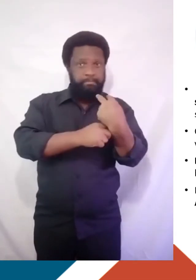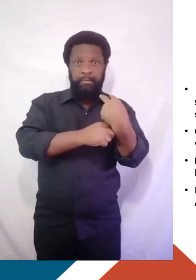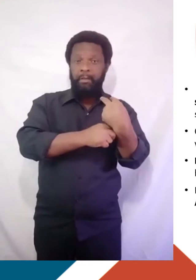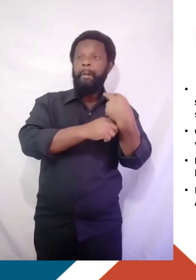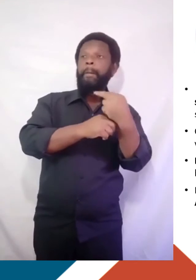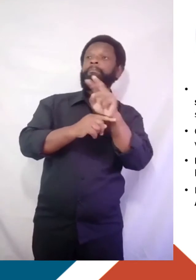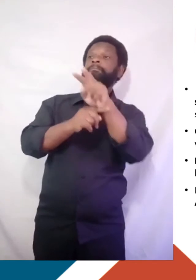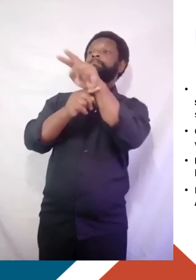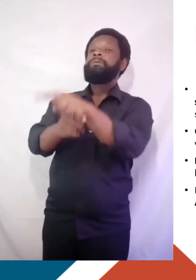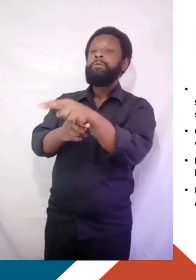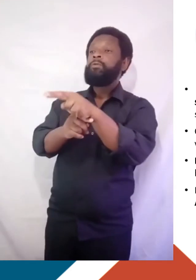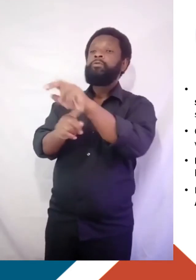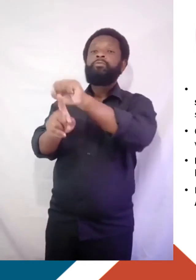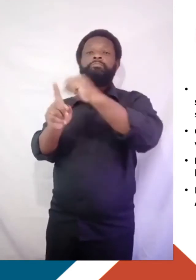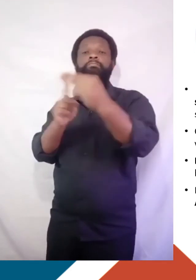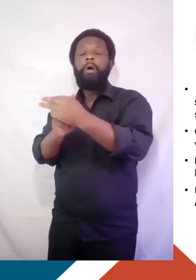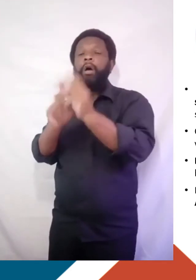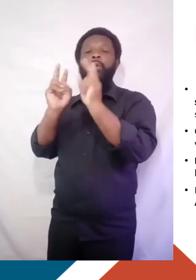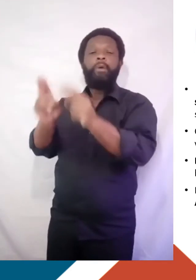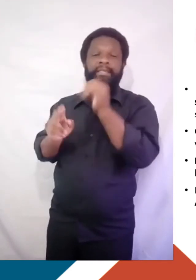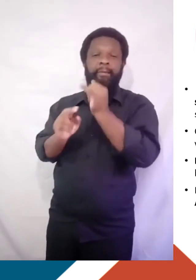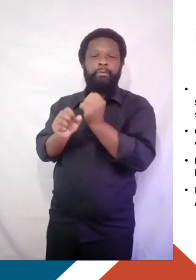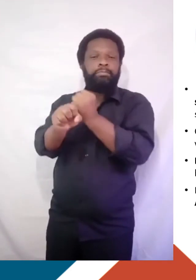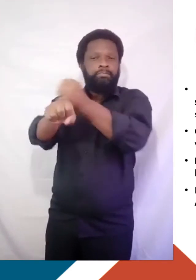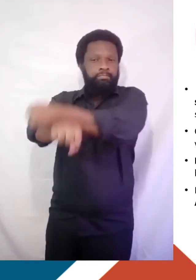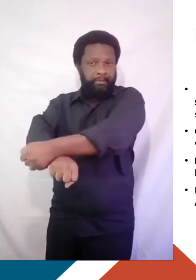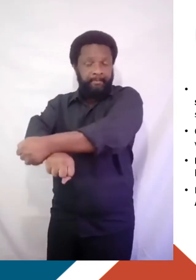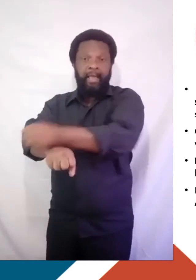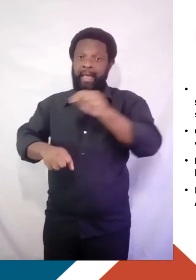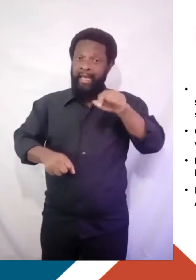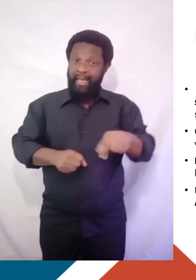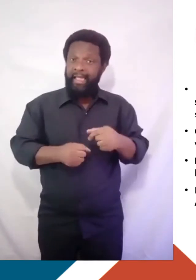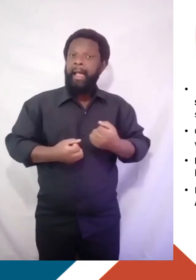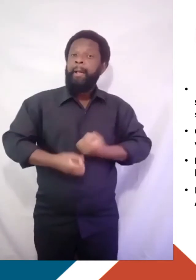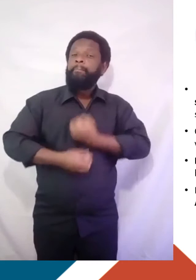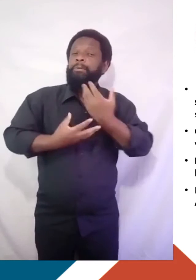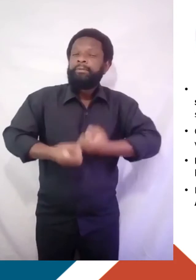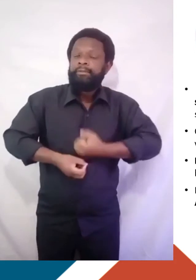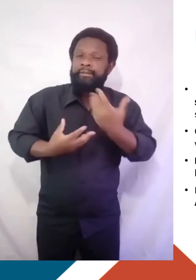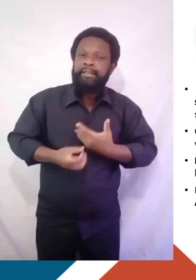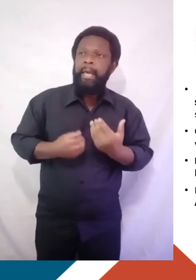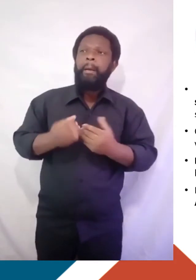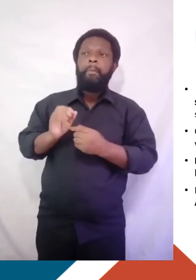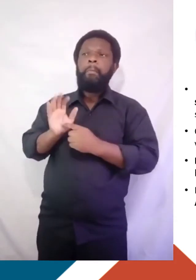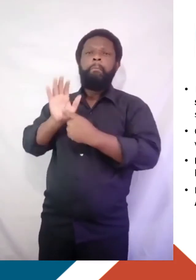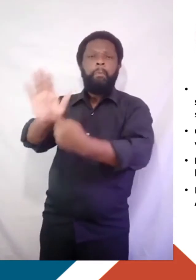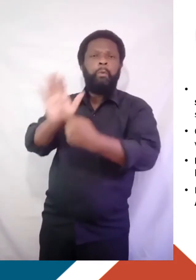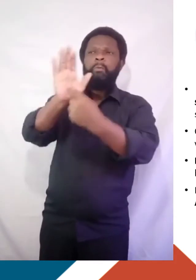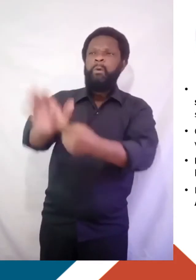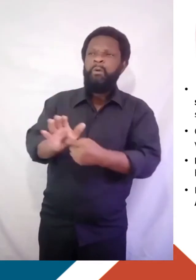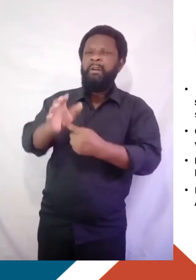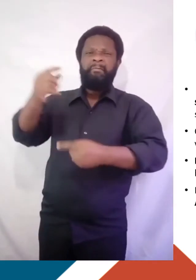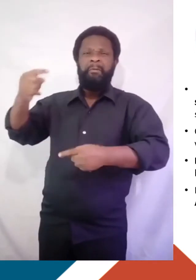questões sociais como a escravidão. Uma poesia que passa a ser instrumento de denúncia dessas questões sociais, uma